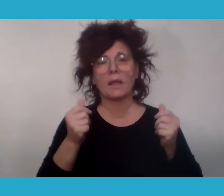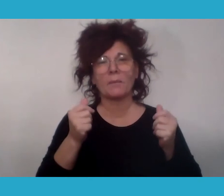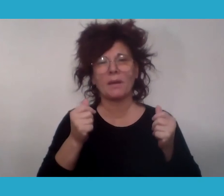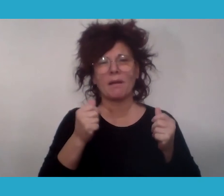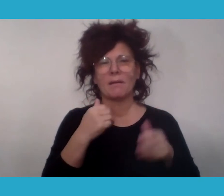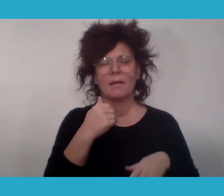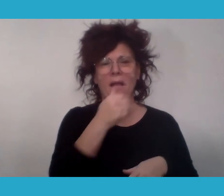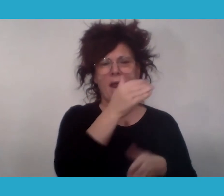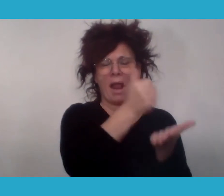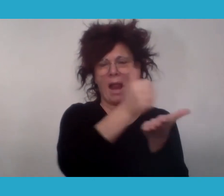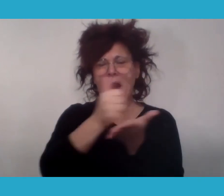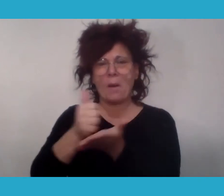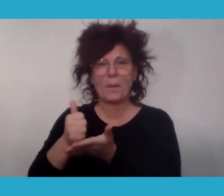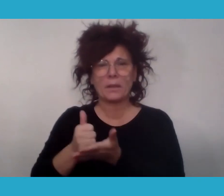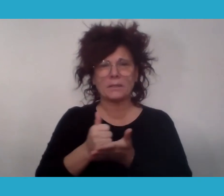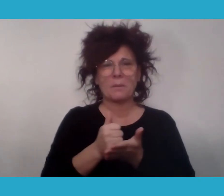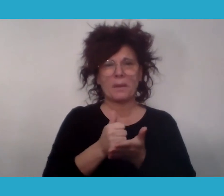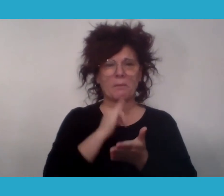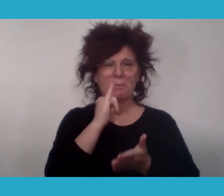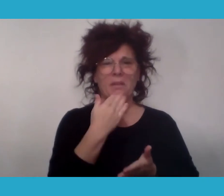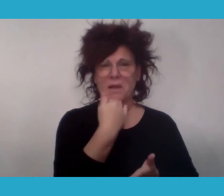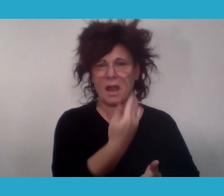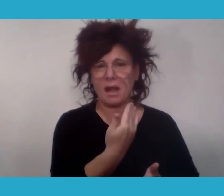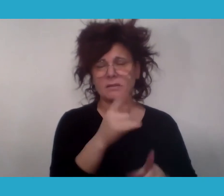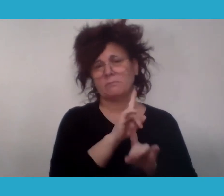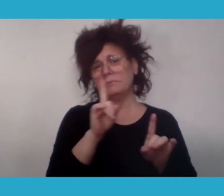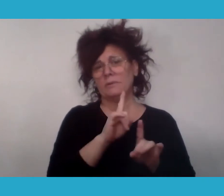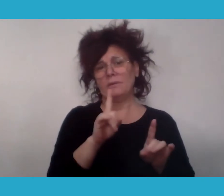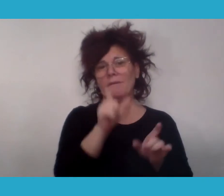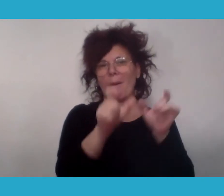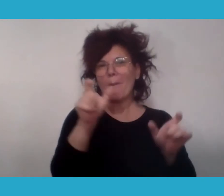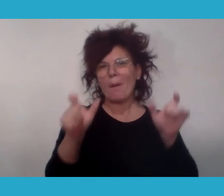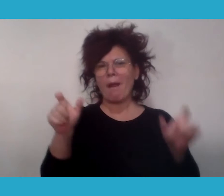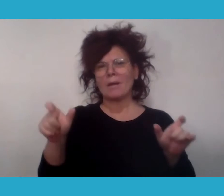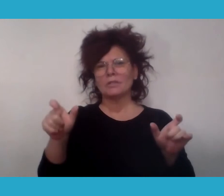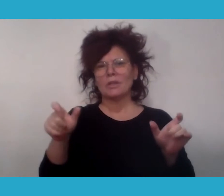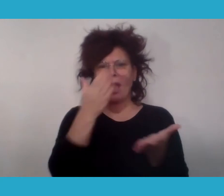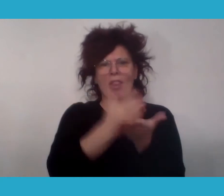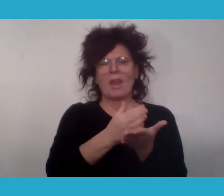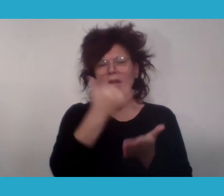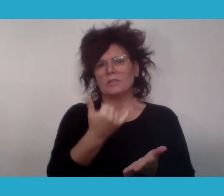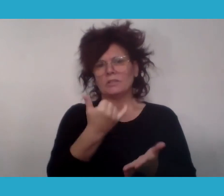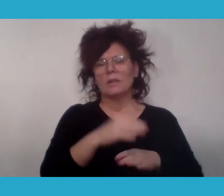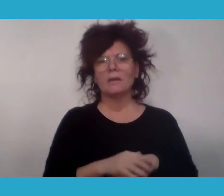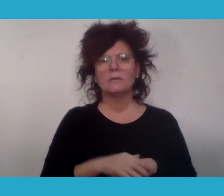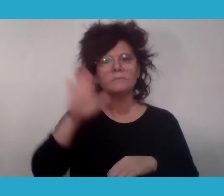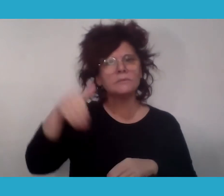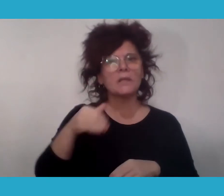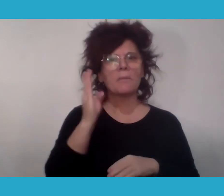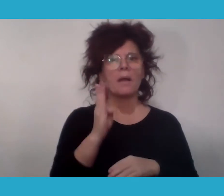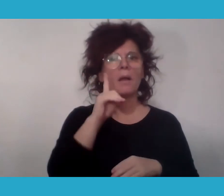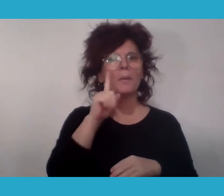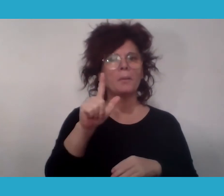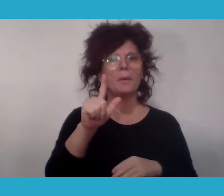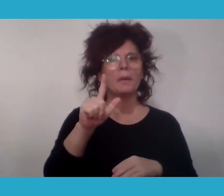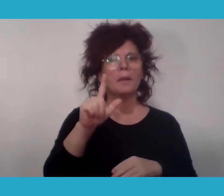dar gracias a los opositores por participar, ya que estos solo ejercen su derecho. Tras ello se invita al señor Basavilbao,